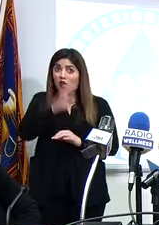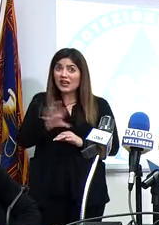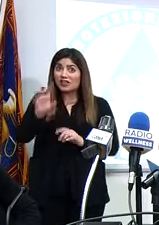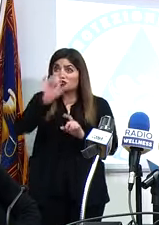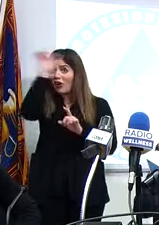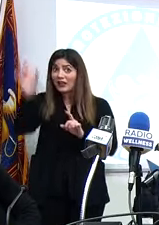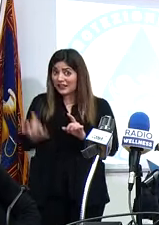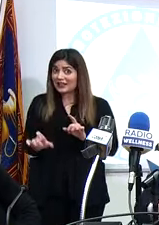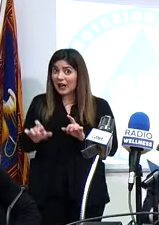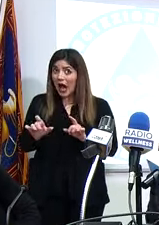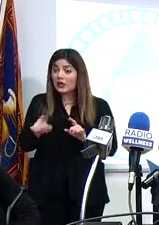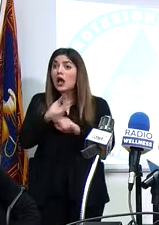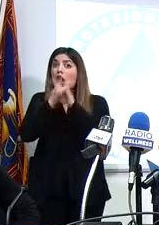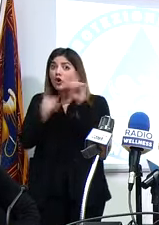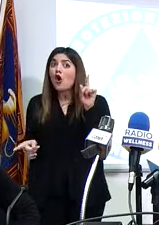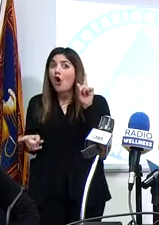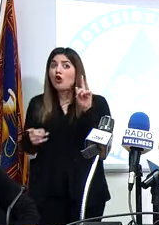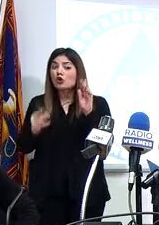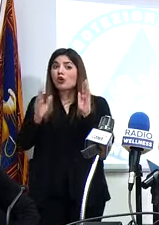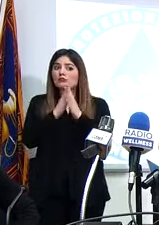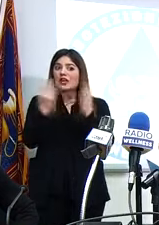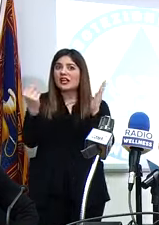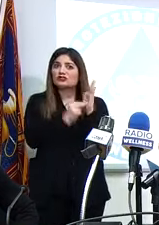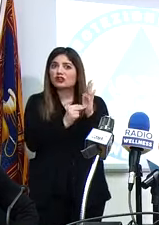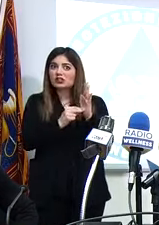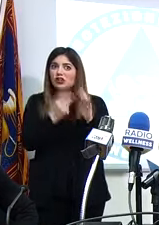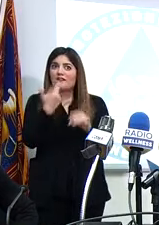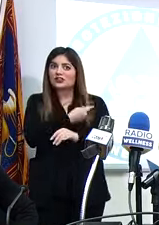registro vaccinale, segnano. Quindi, voglio dire,